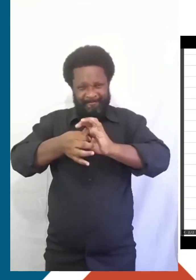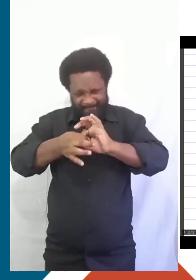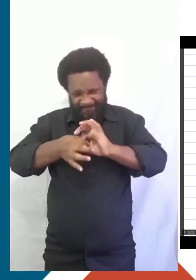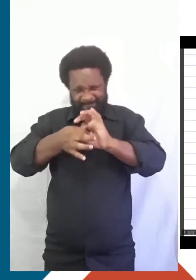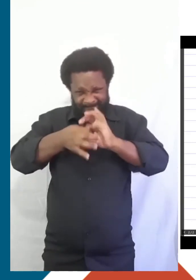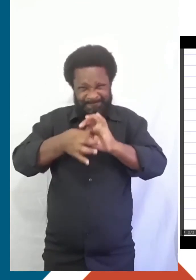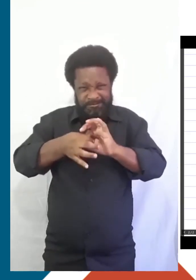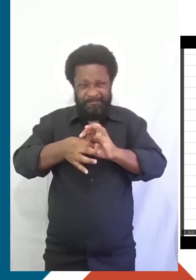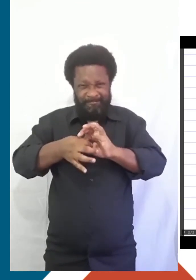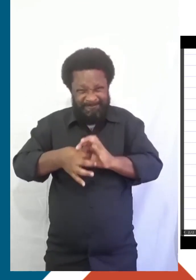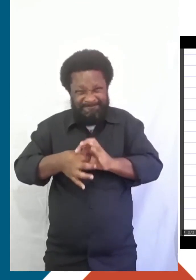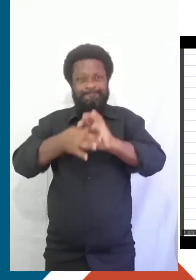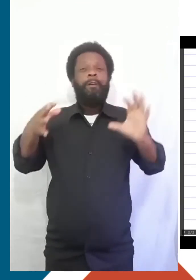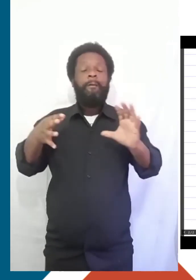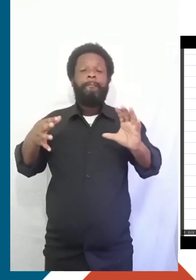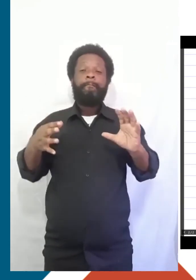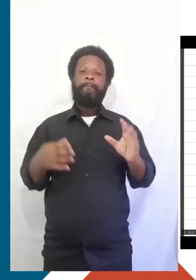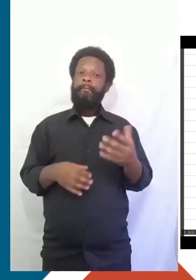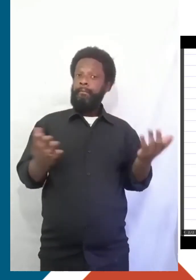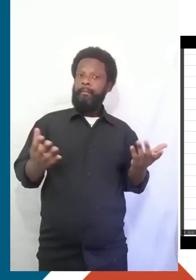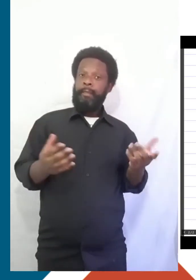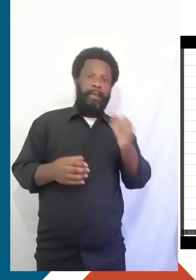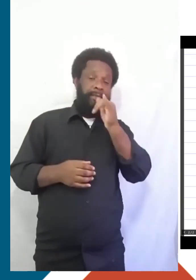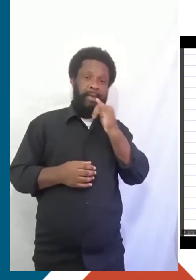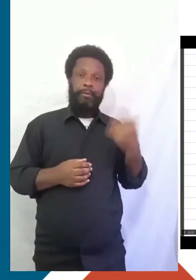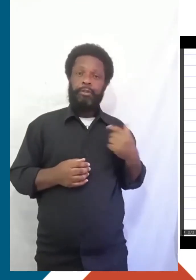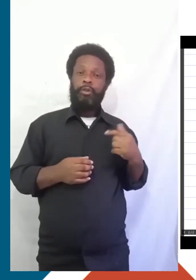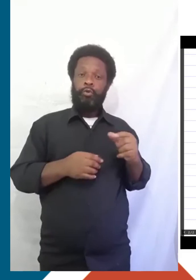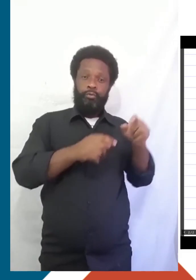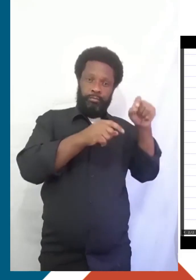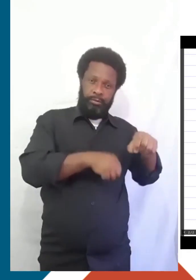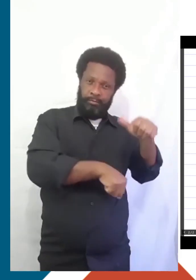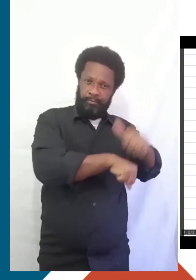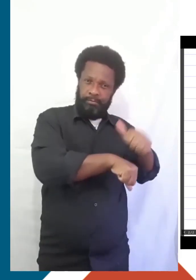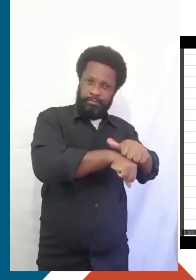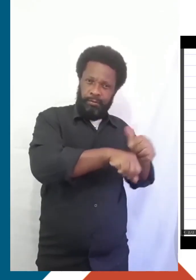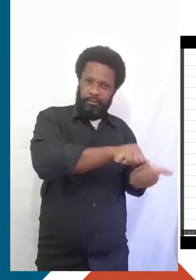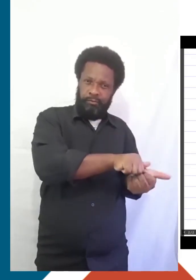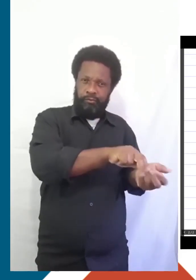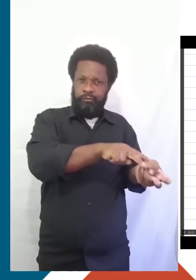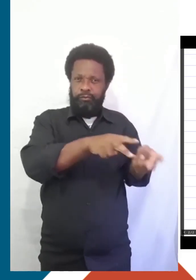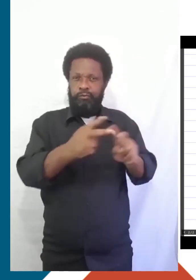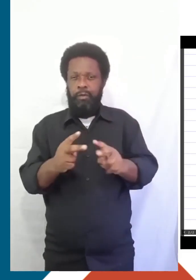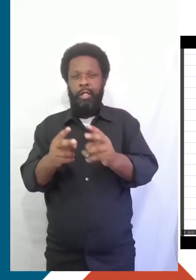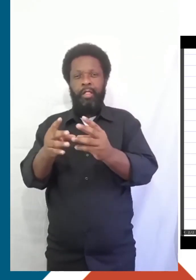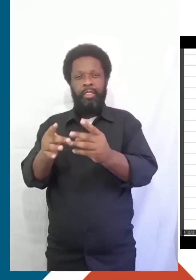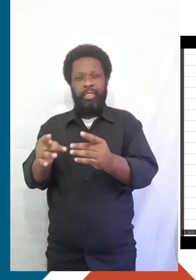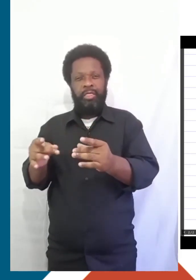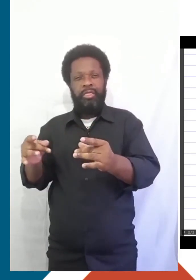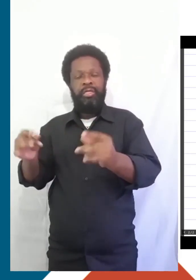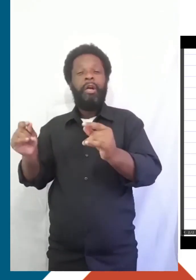para romper essa interação. Então, pensando ali na passagem do estado sólido para o